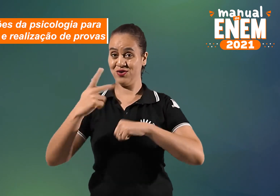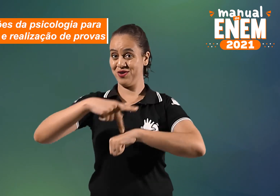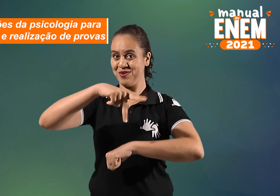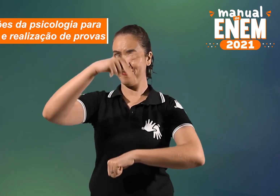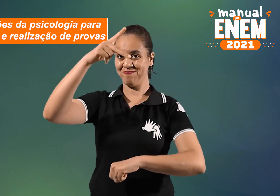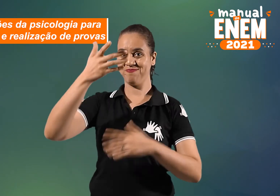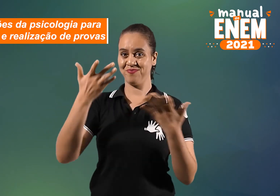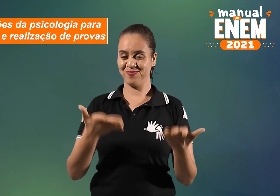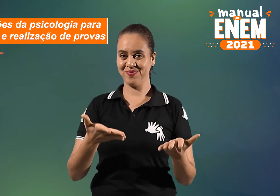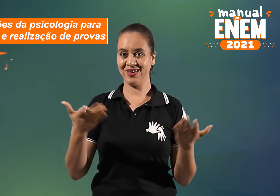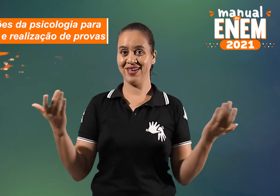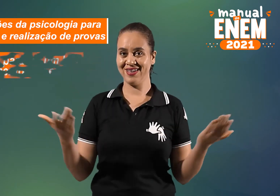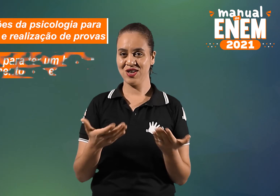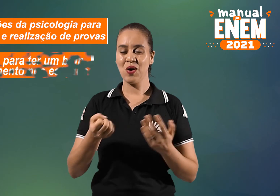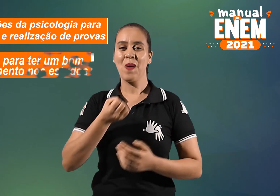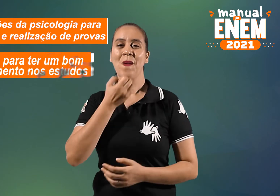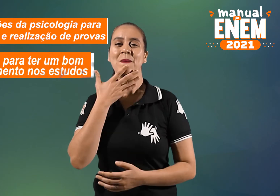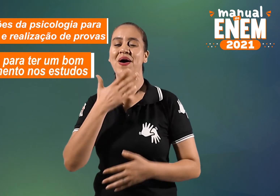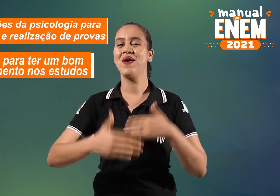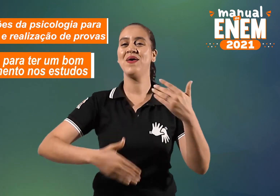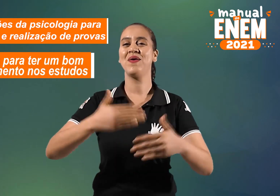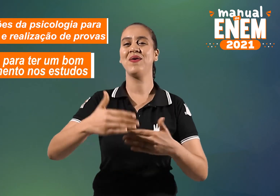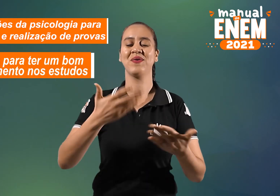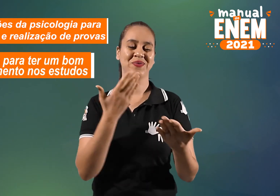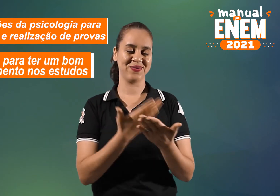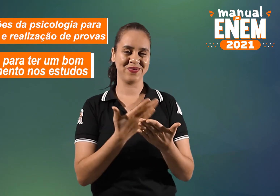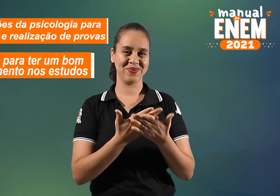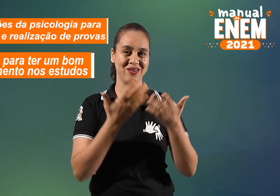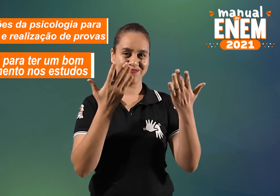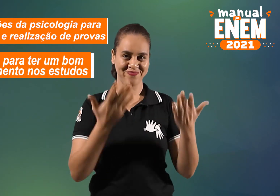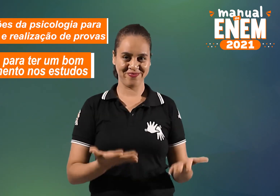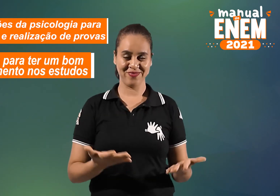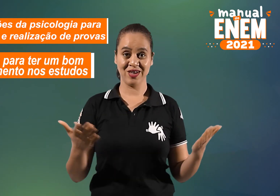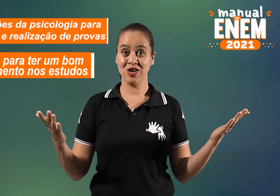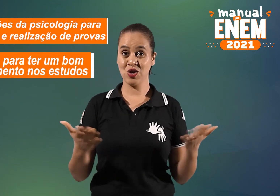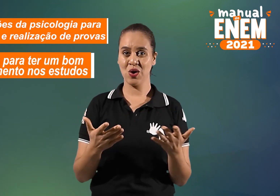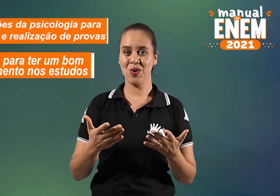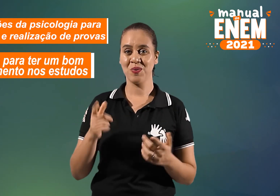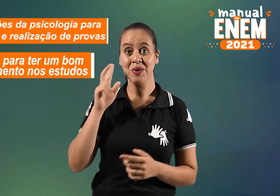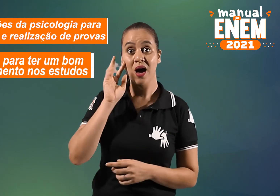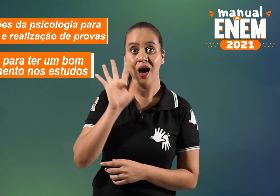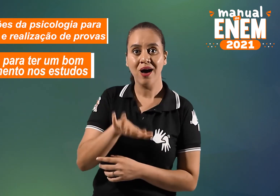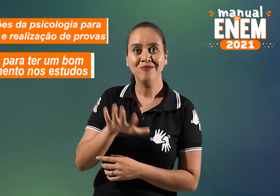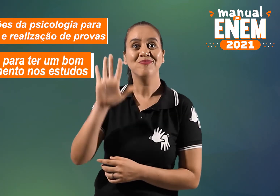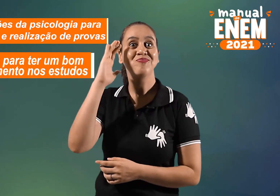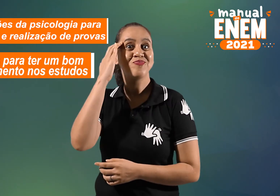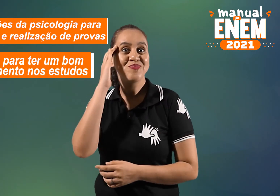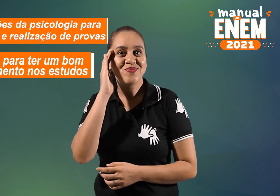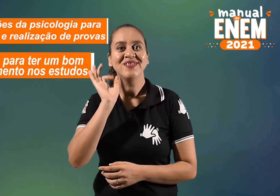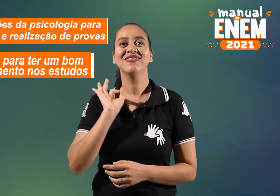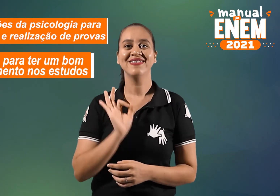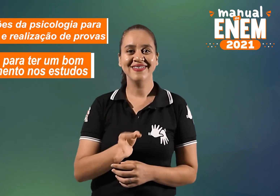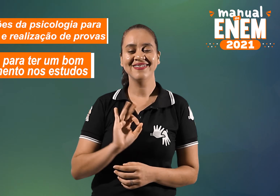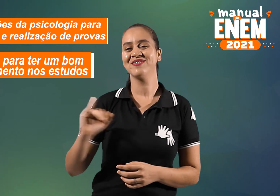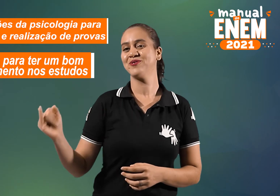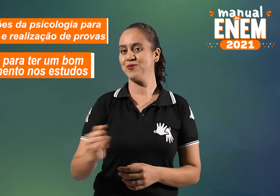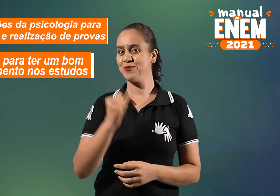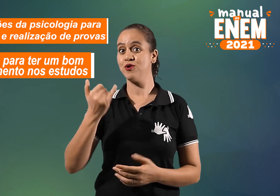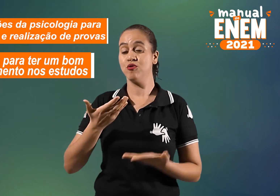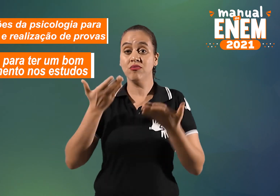psicologia. Dicas para ter um bom rendimento nos estudos. Faz-se importante considerar que